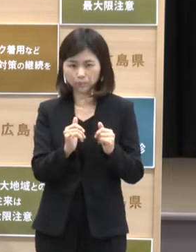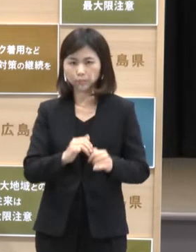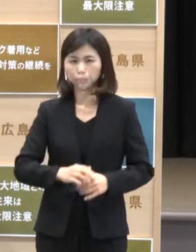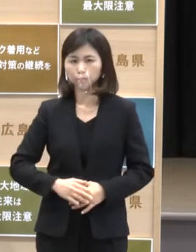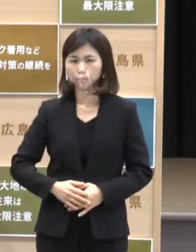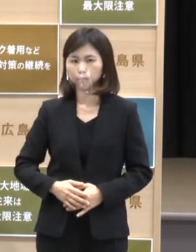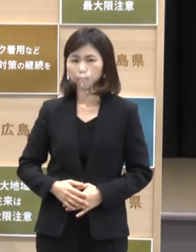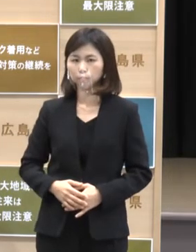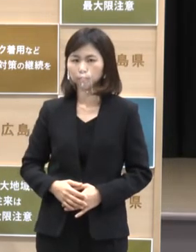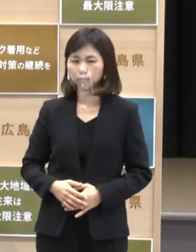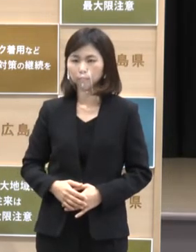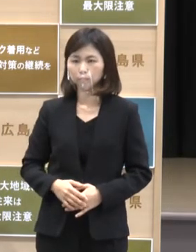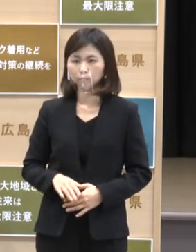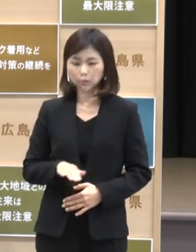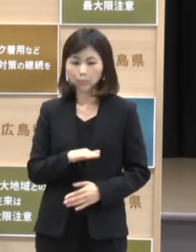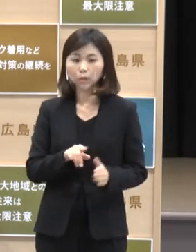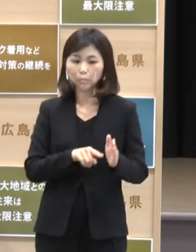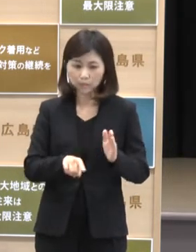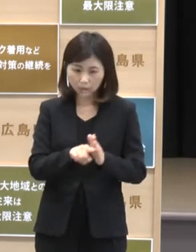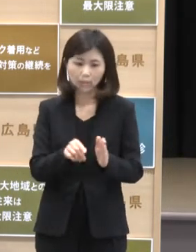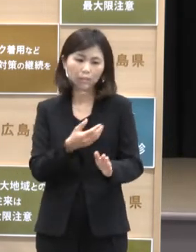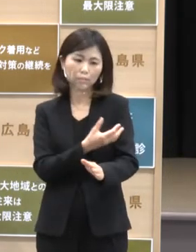にですね、それ優先されるわけですけども、